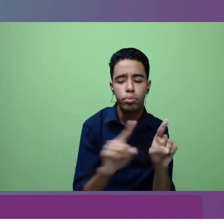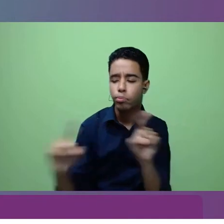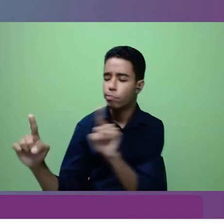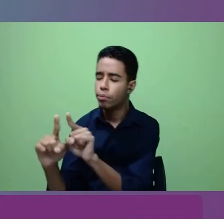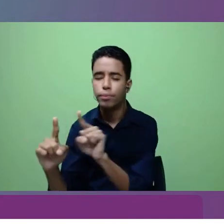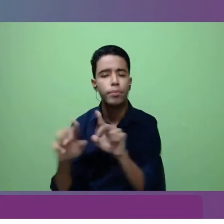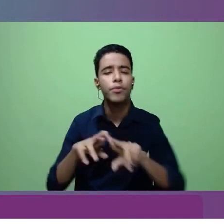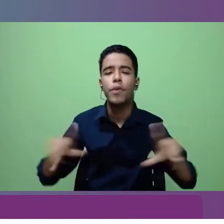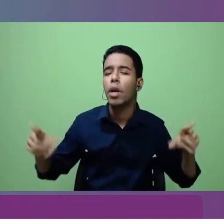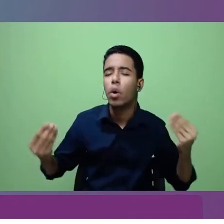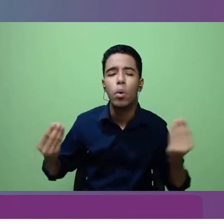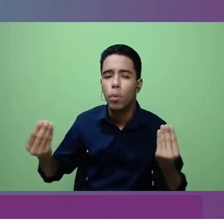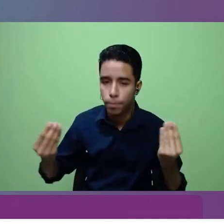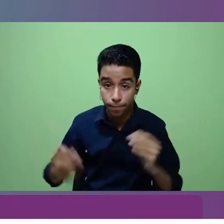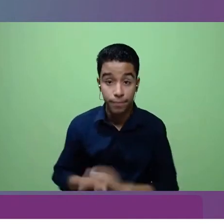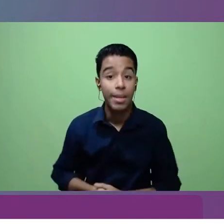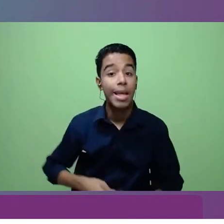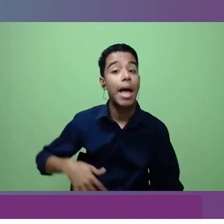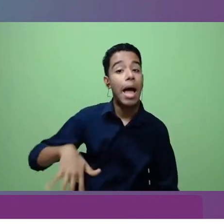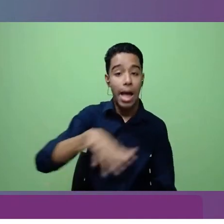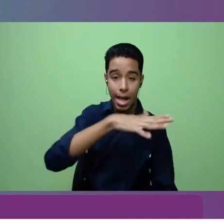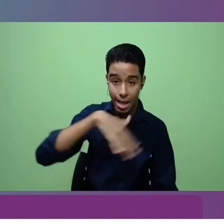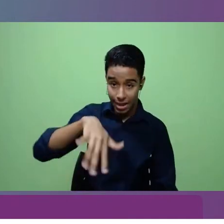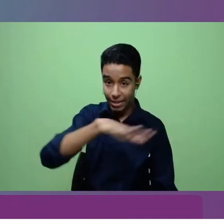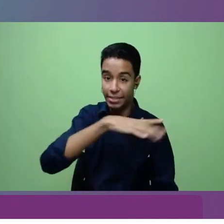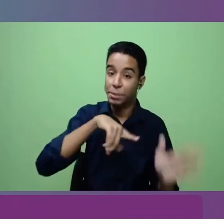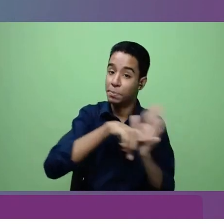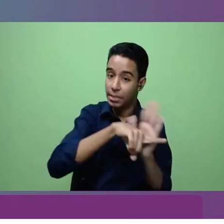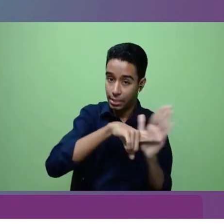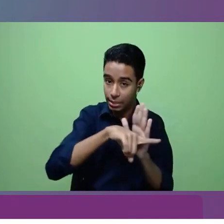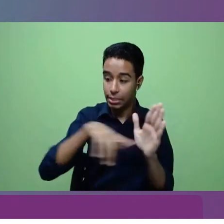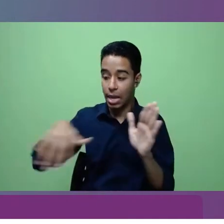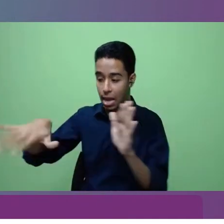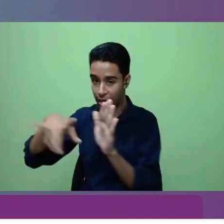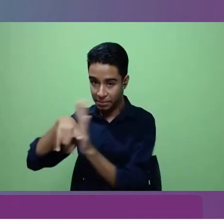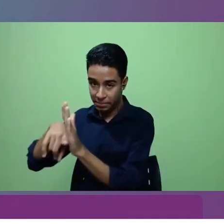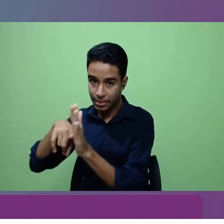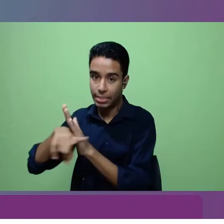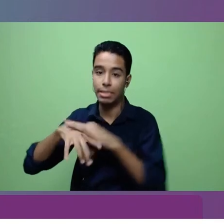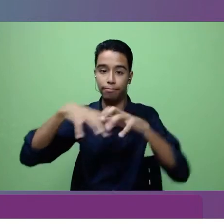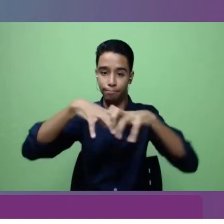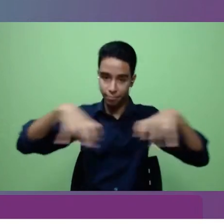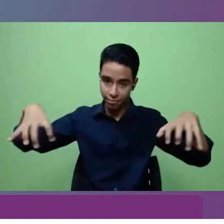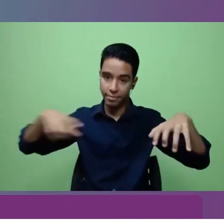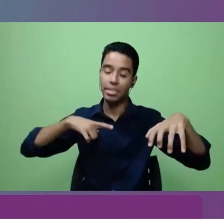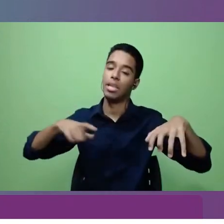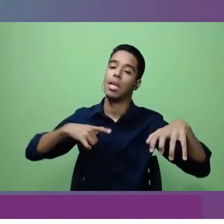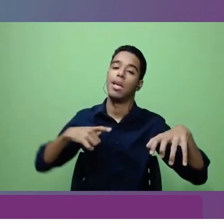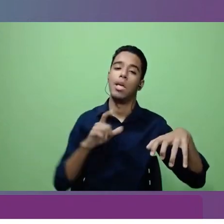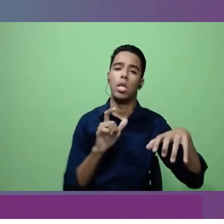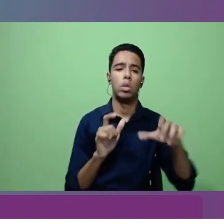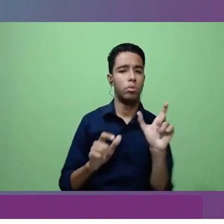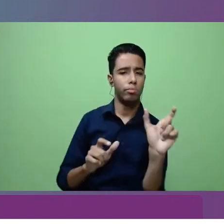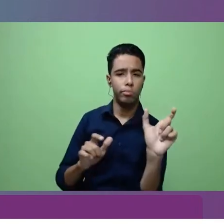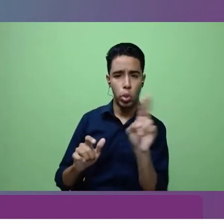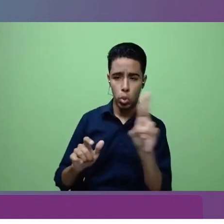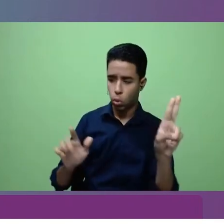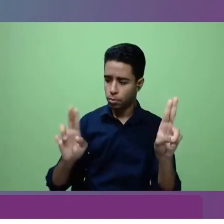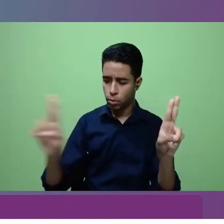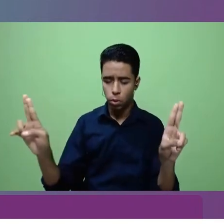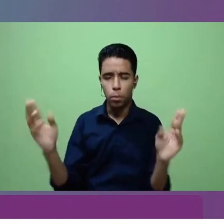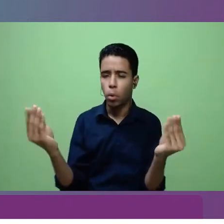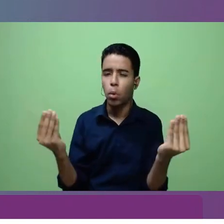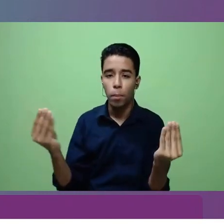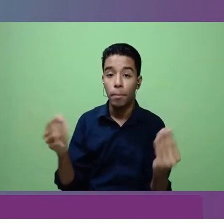as áreas de pesquisa elas precisam ter nomes. E quando a gente vai olhar a nomenclatura do intérprete, a